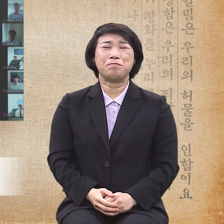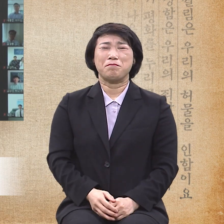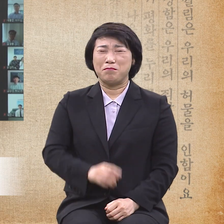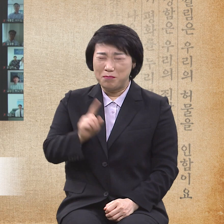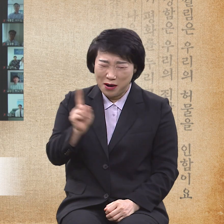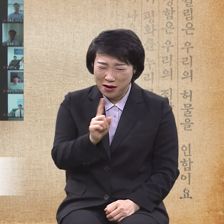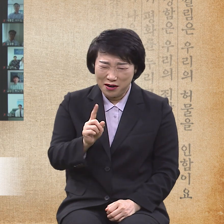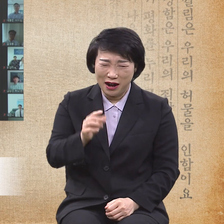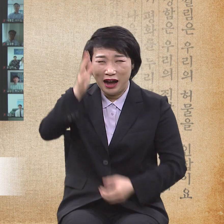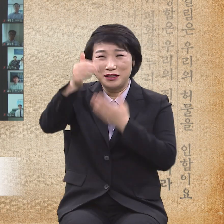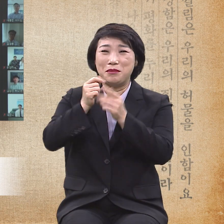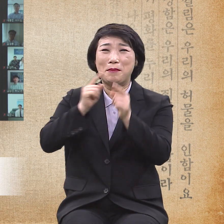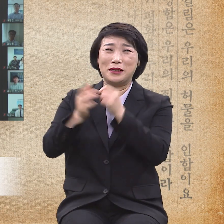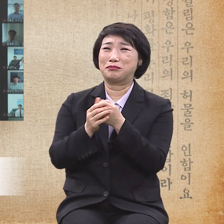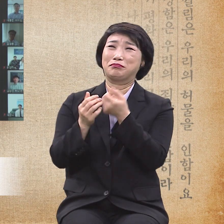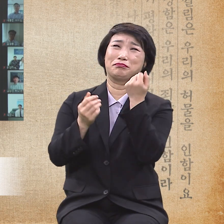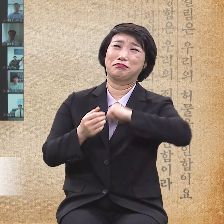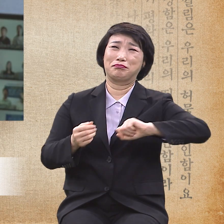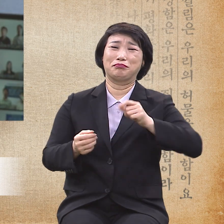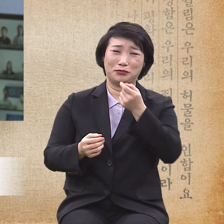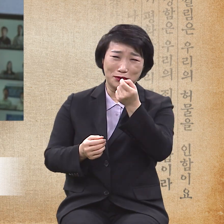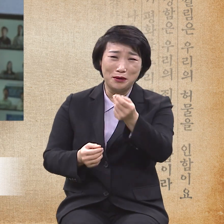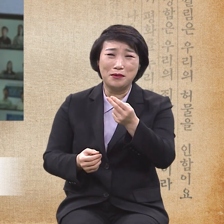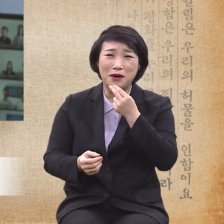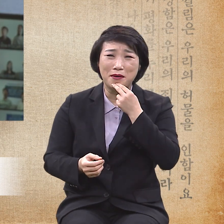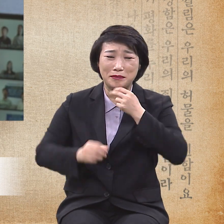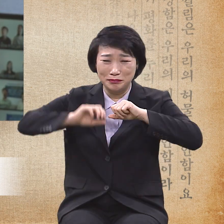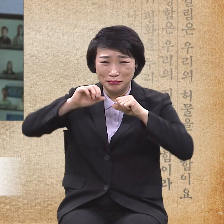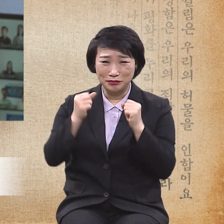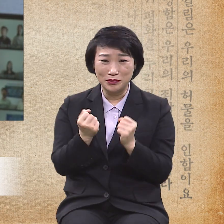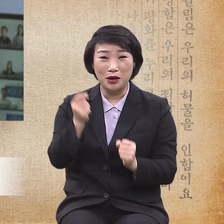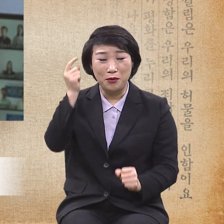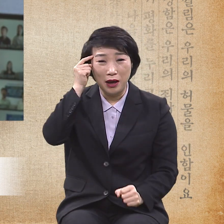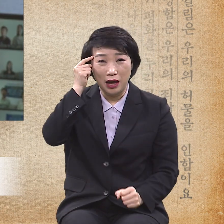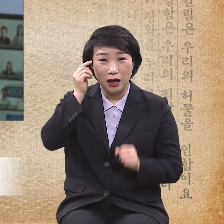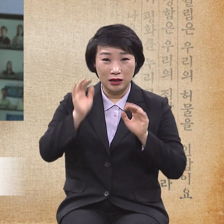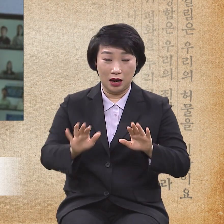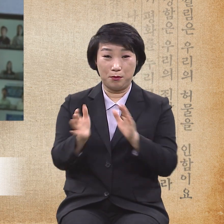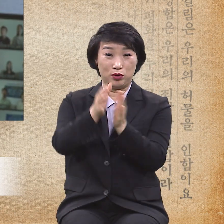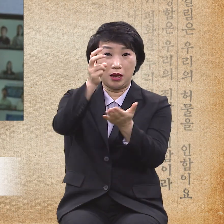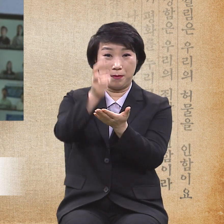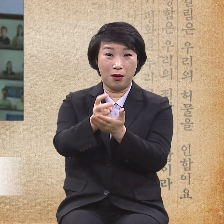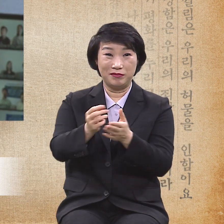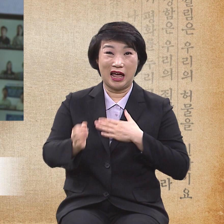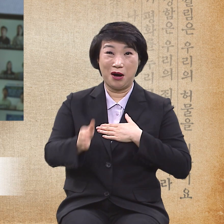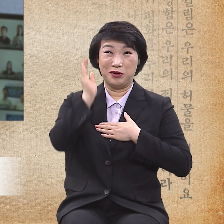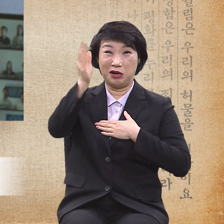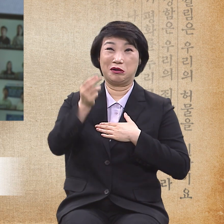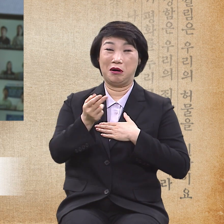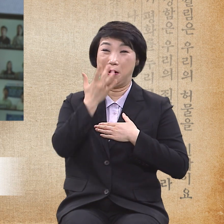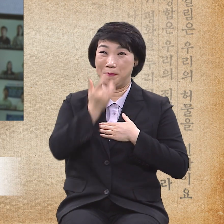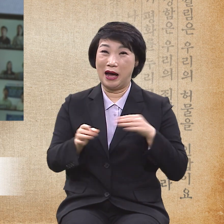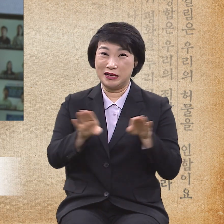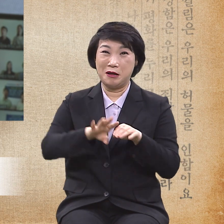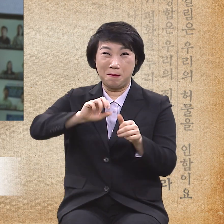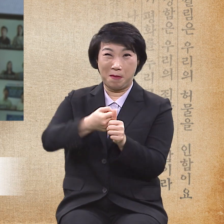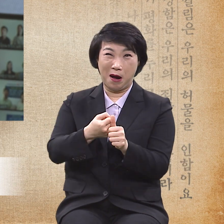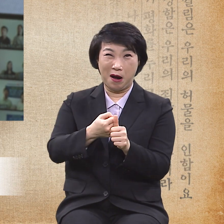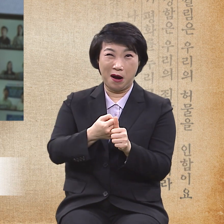어떤 거역하지 않고 오는 것은 율법적으로 내가 오늘 설교하는 벌 받지? 그래서가